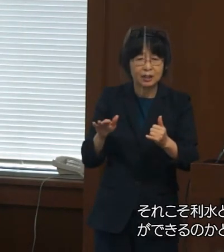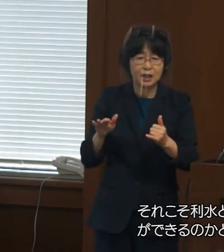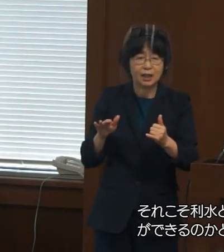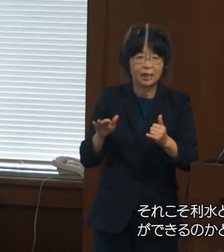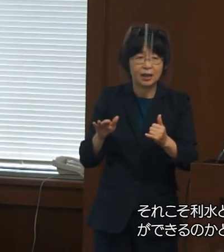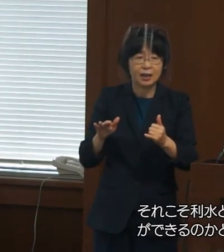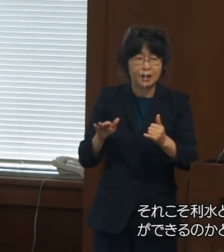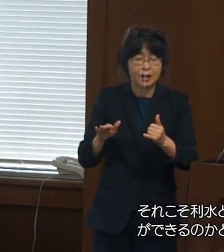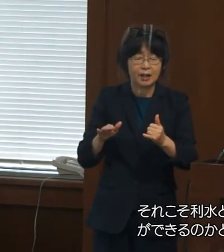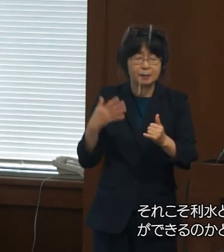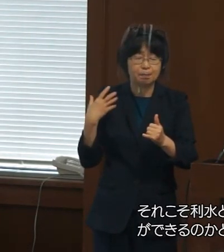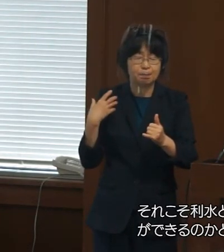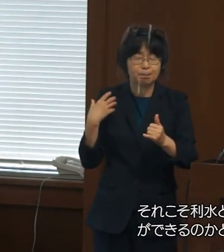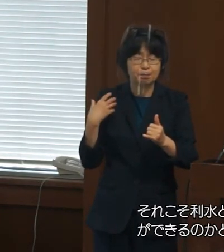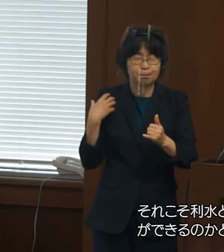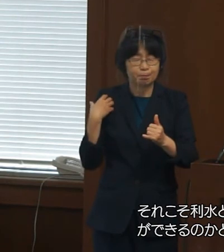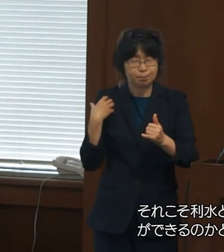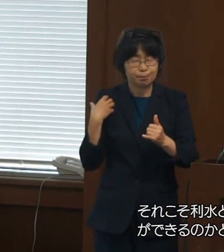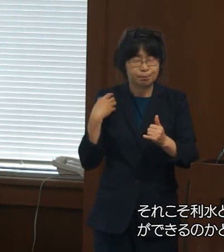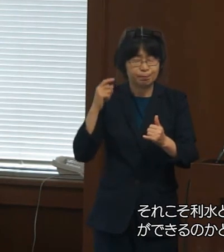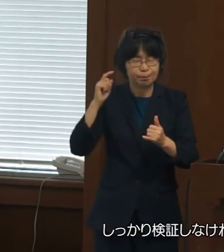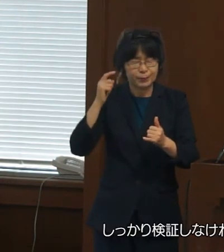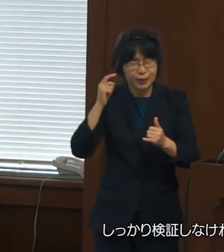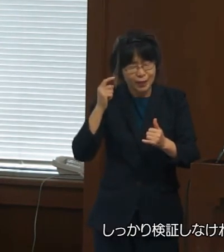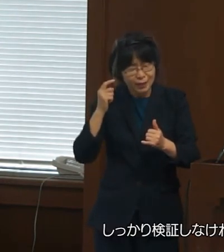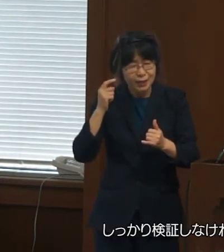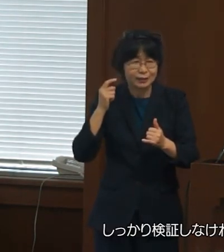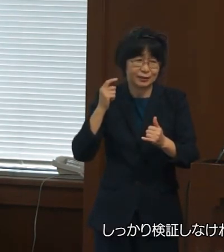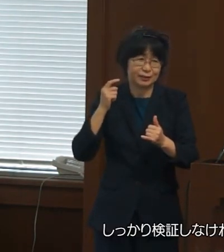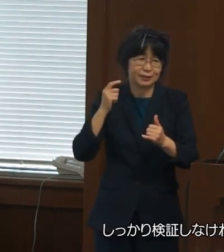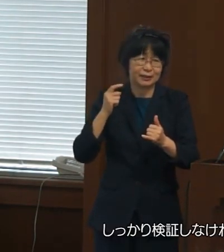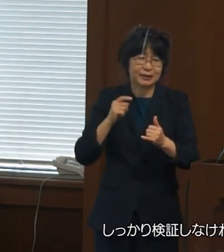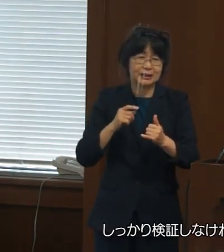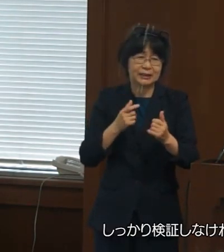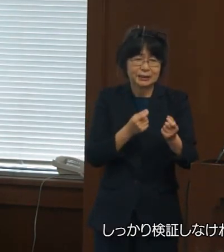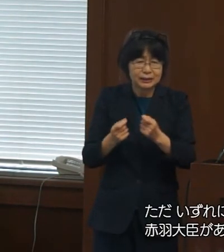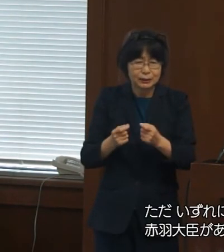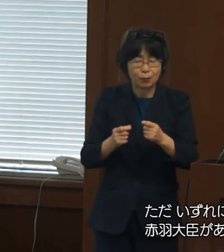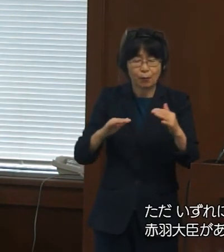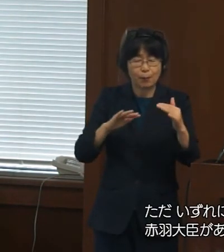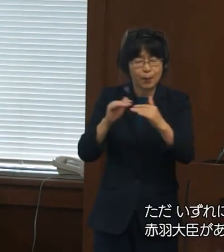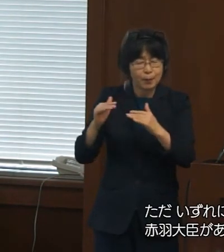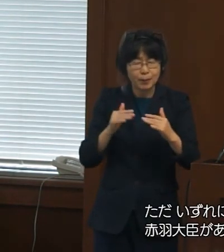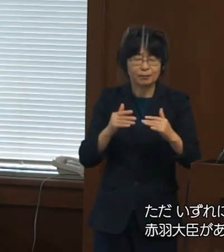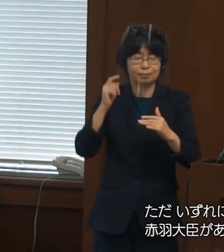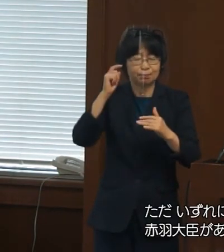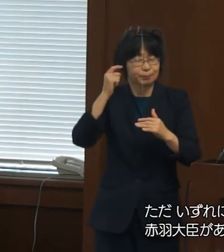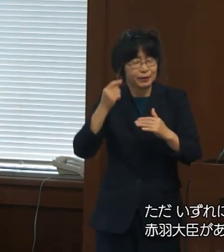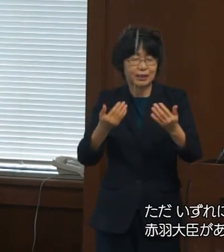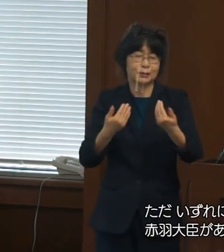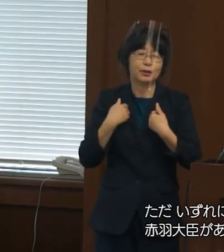利水と治水の負担ですねができるのかっていうのをしっかり検証しなければいけないと思います。ただいずれにしても